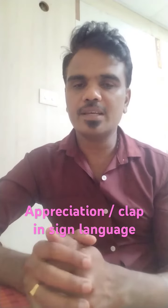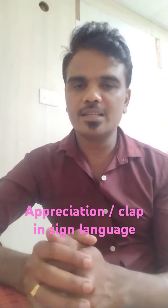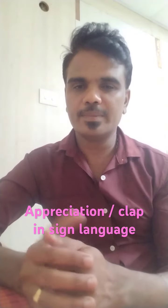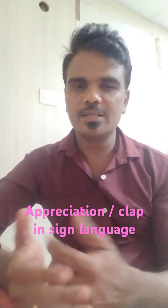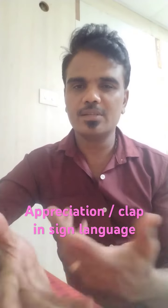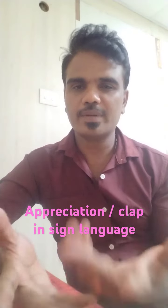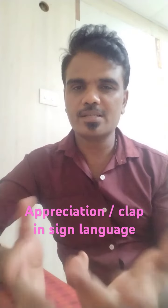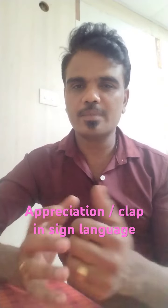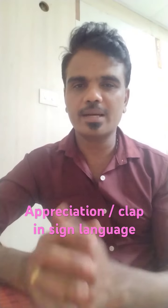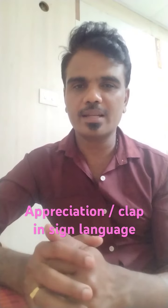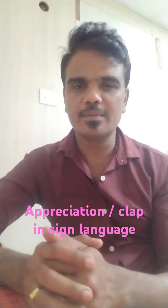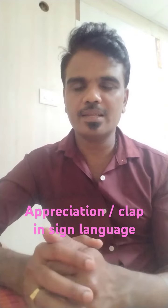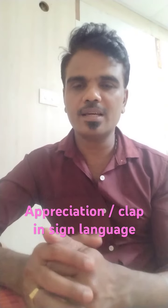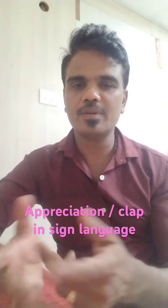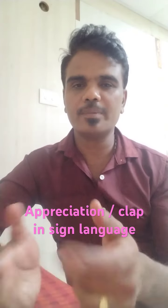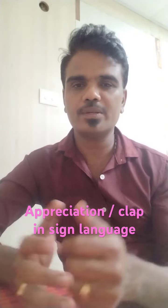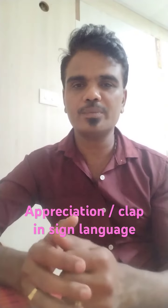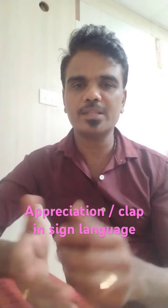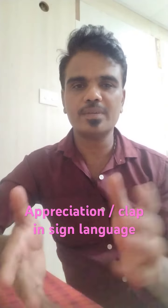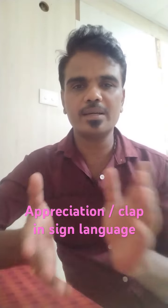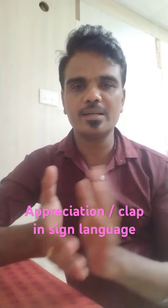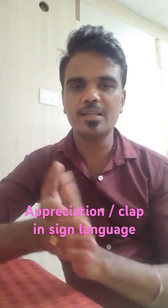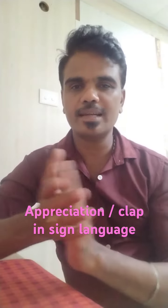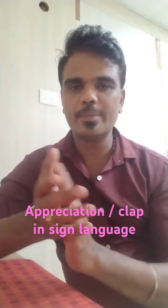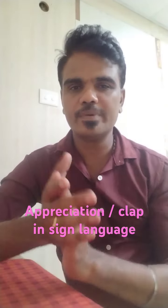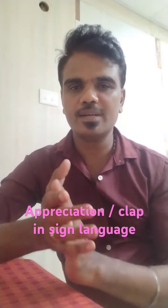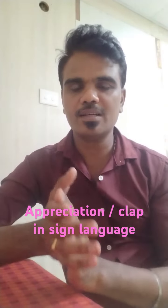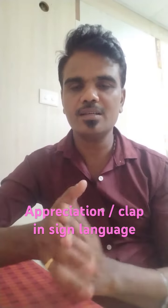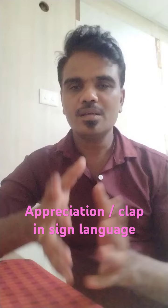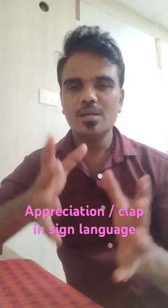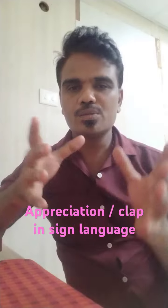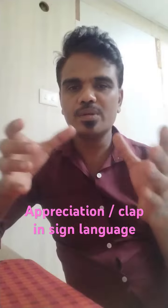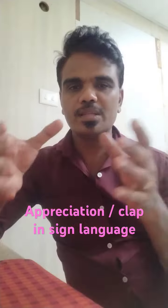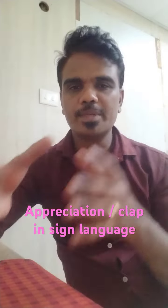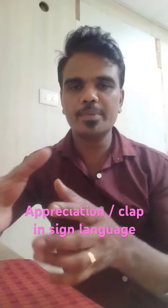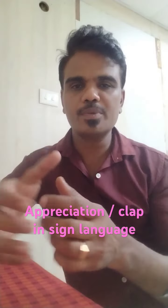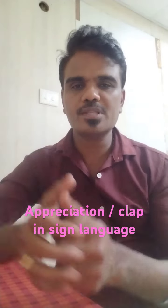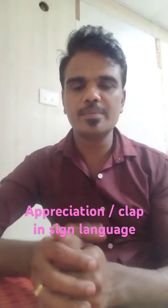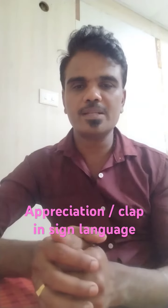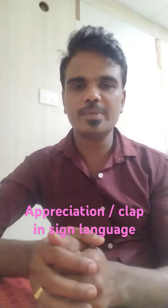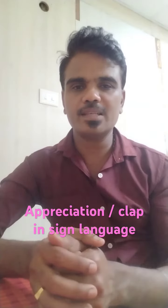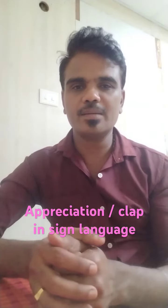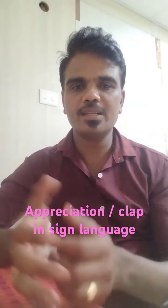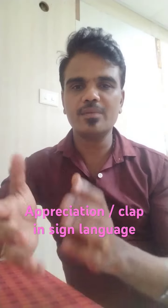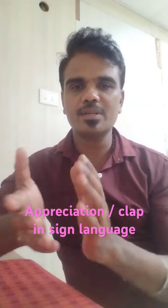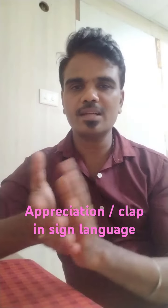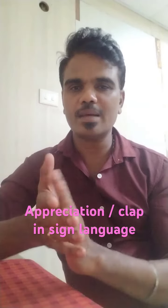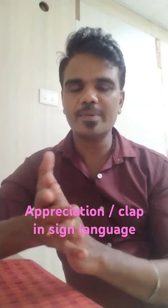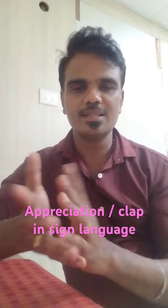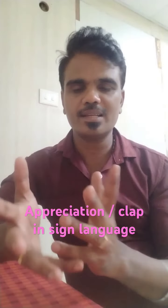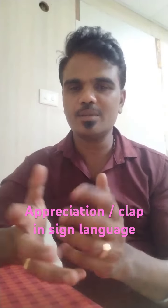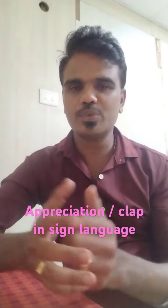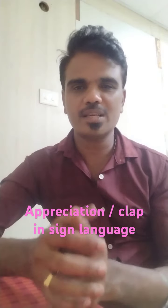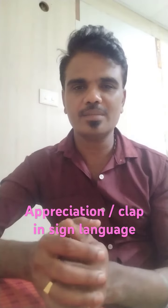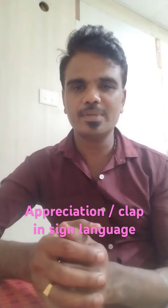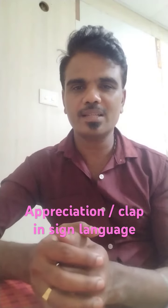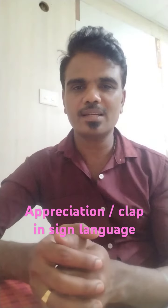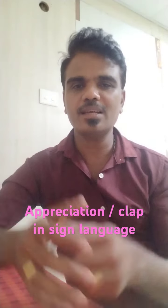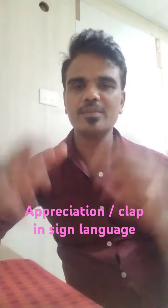அவங்கள இது மாதிரி ஏதோ ஃபங்க்ஷனில் பார்க்குறீங்க அப்படின்னா, அவங்களாம் மட்டும் மற்றவங்களாம் எல்லாம் கிளாப் பண்ணுவாங்க. ஸோ இந்த மாதிரி பீப்புள்ஸ்லாம் வந்து பார்த்திங்க அப்படின்னா, உங்களுக்கு கிளாப் பண்ணுறது என்னென்னு புரியாது அப்படிங்கிறதுனால